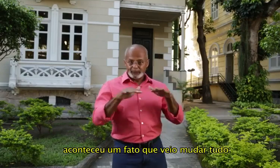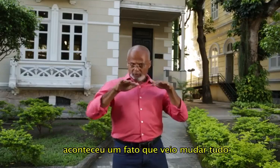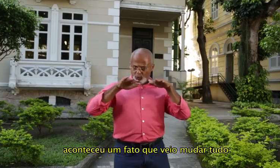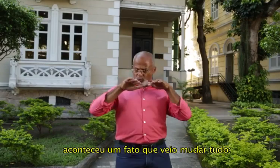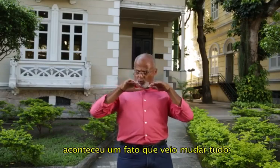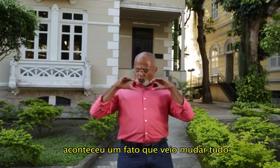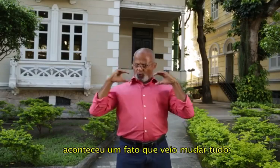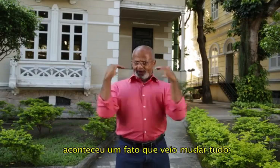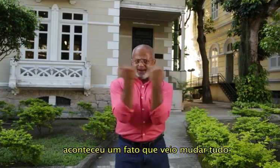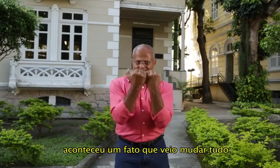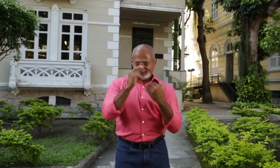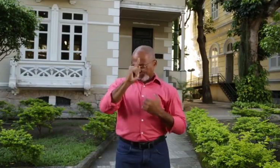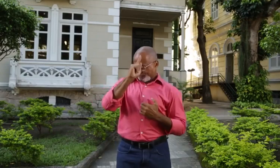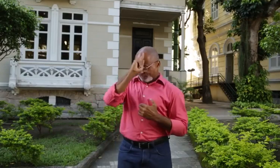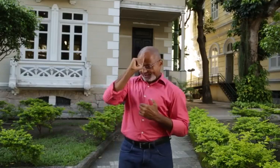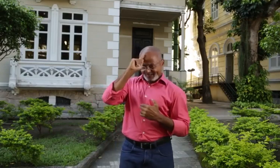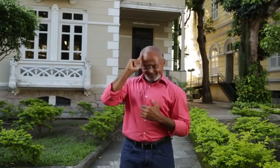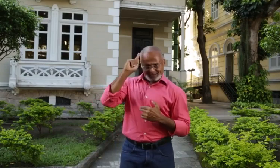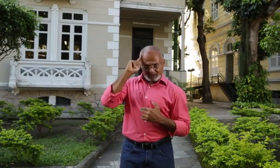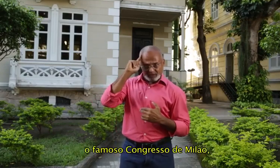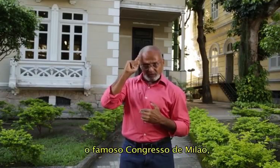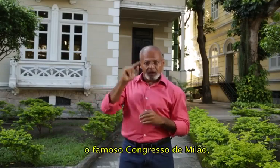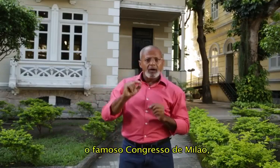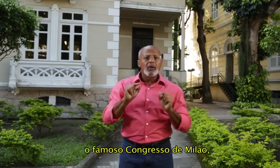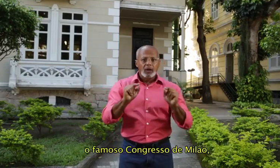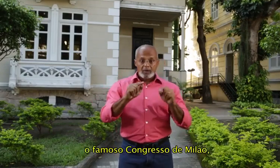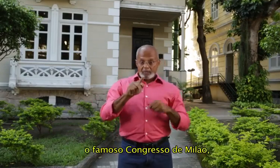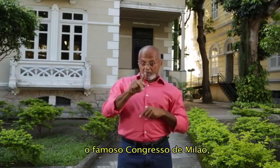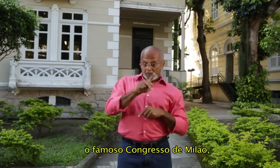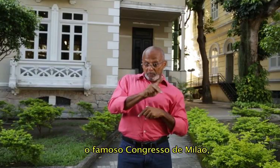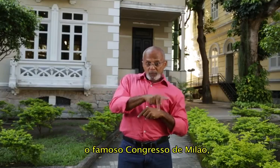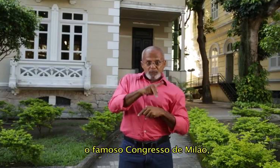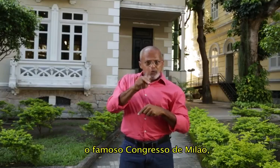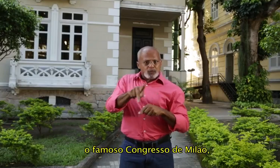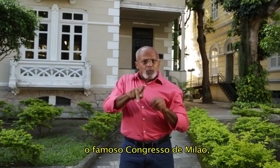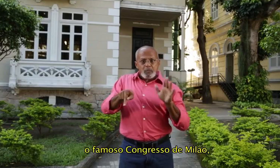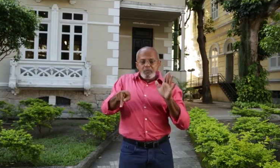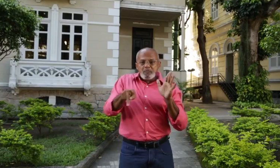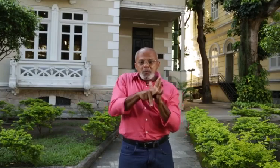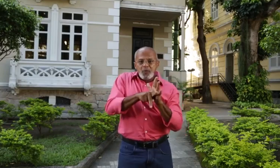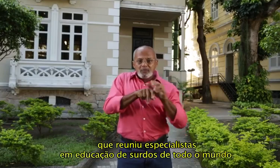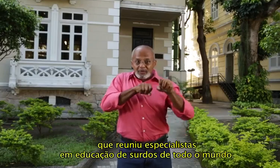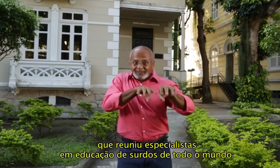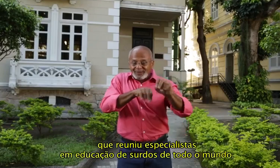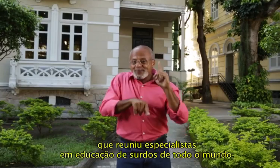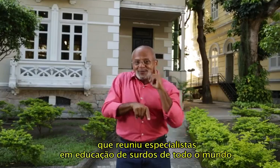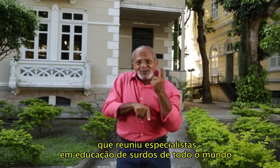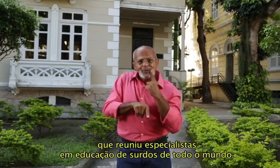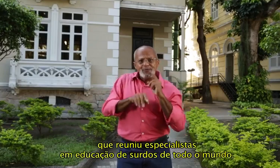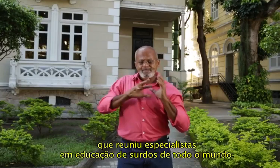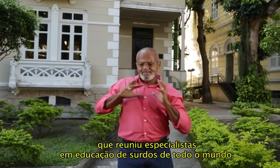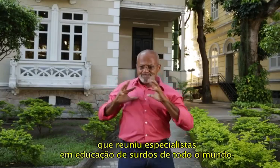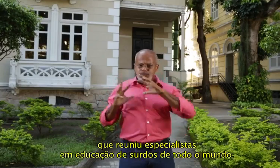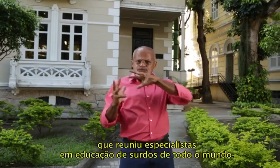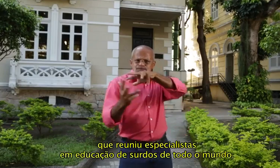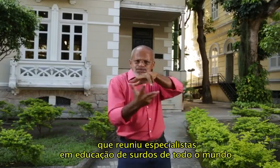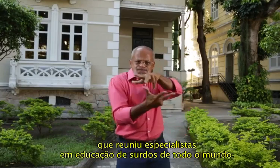mudar tudo. O famoso Congresso de Milão, que reuniu especialistas em educação